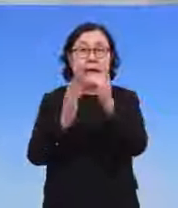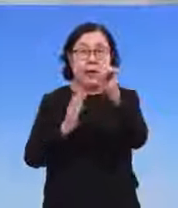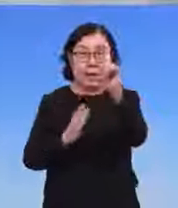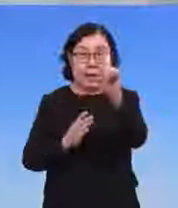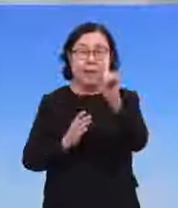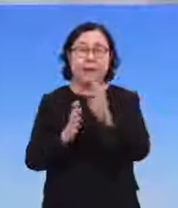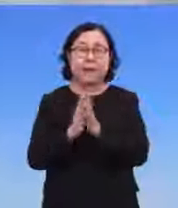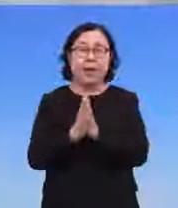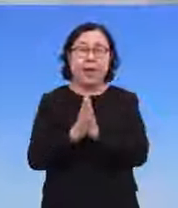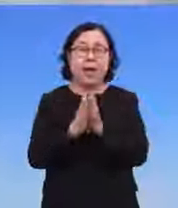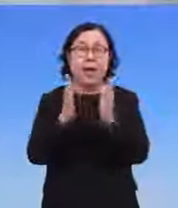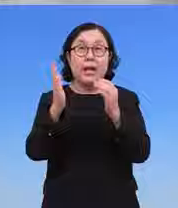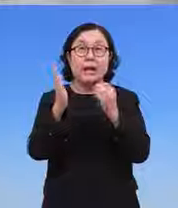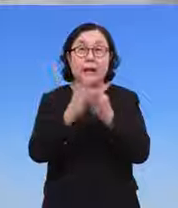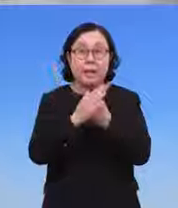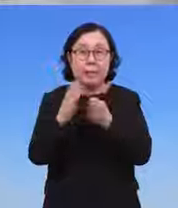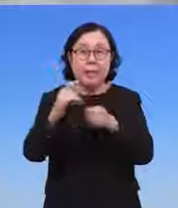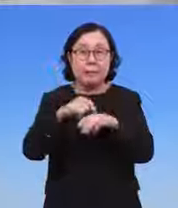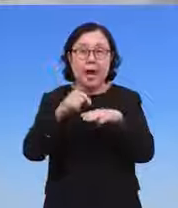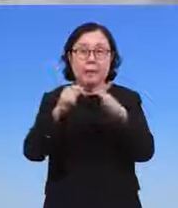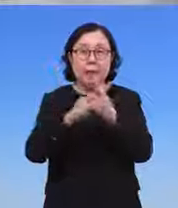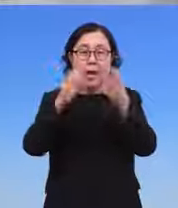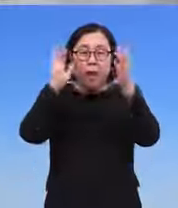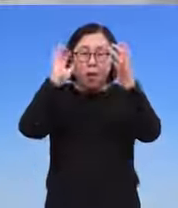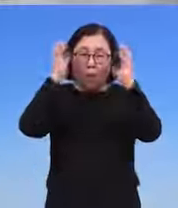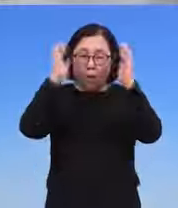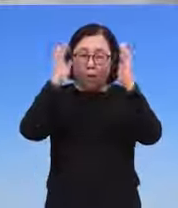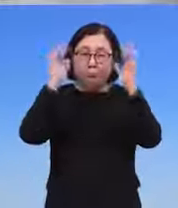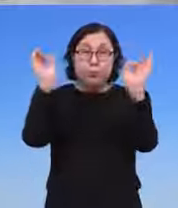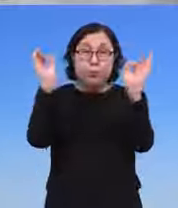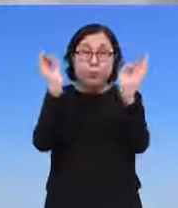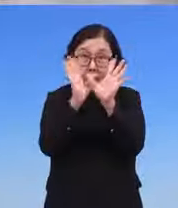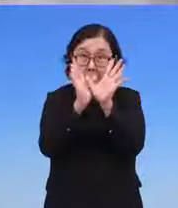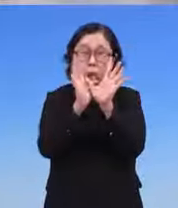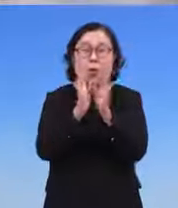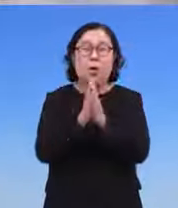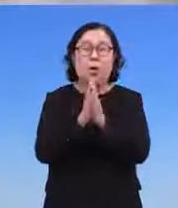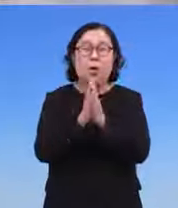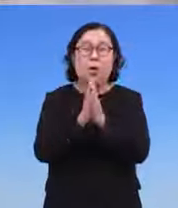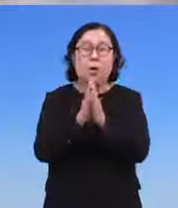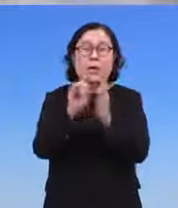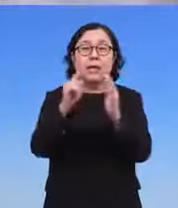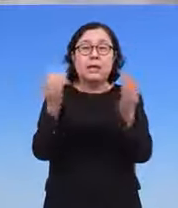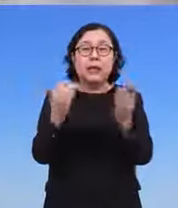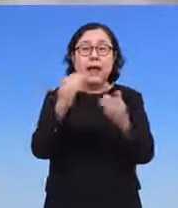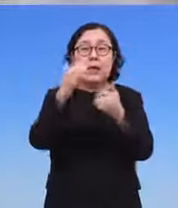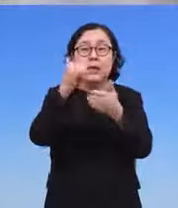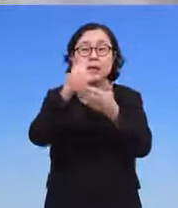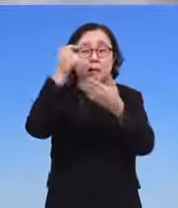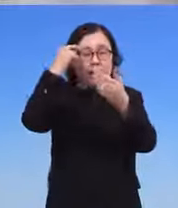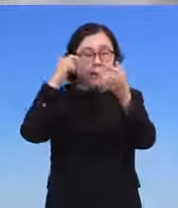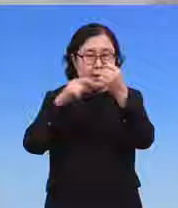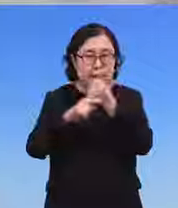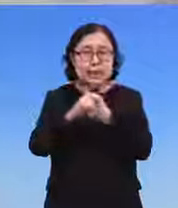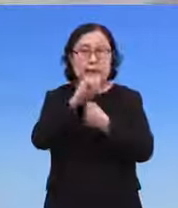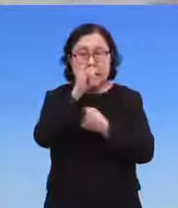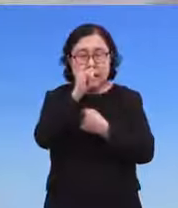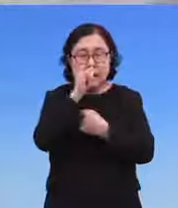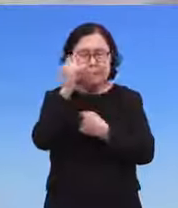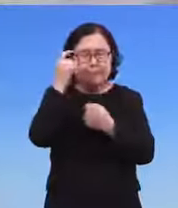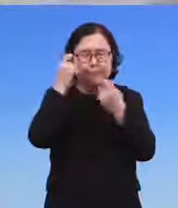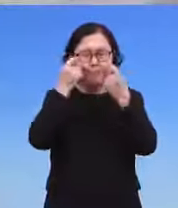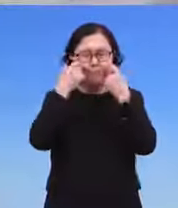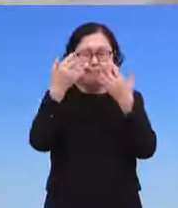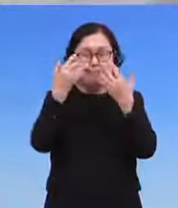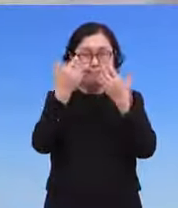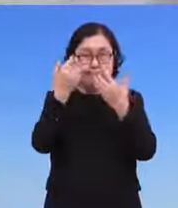한 권 때문에 이런 마음의 혼란이 다 사라지고 아 여기에 하나님의 뜻이 계시는구나 그래서 확신을 갖게 됐습니다.